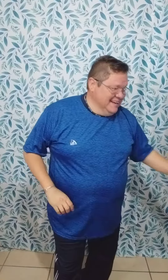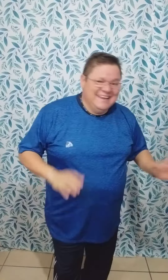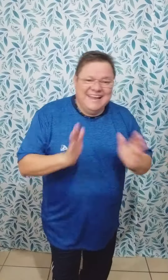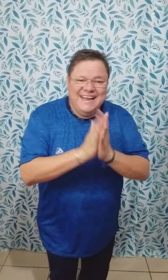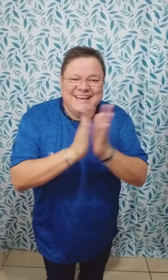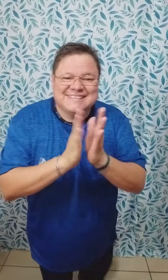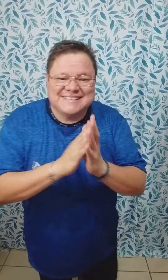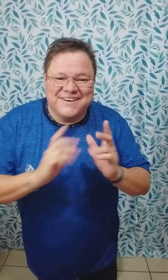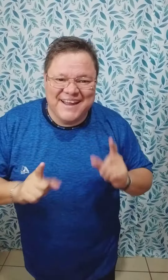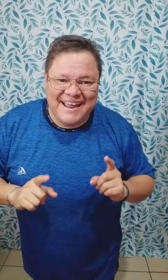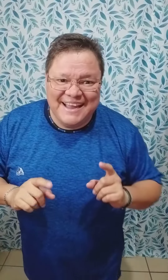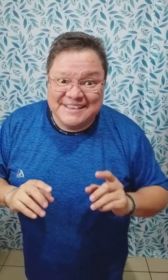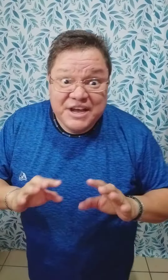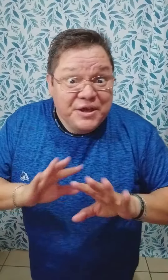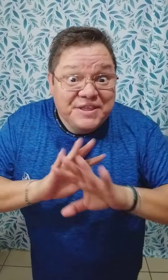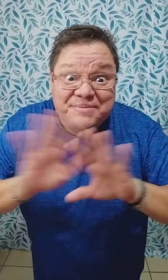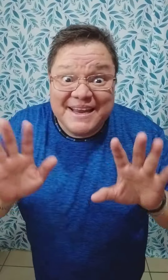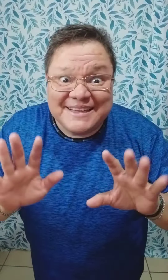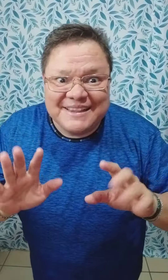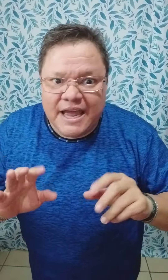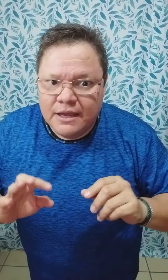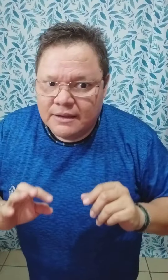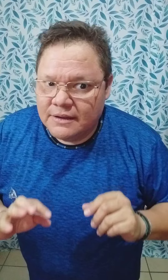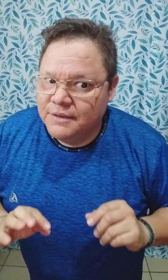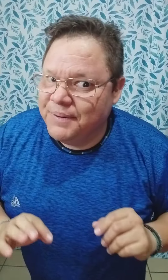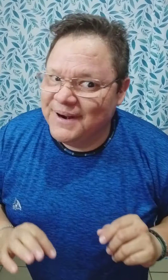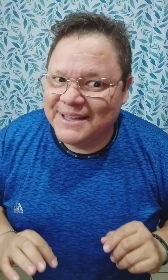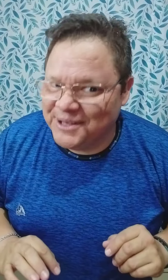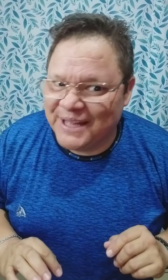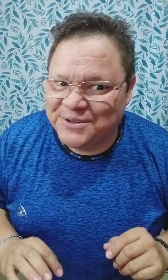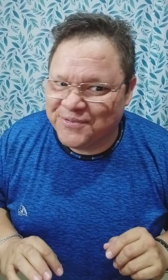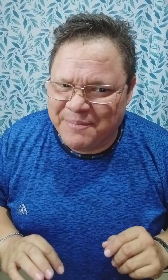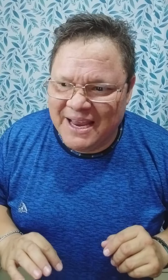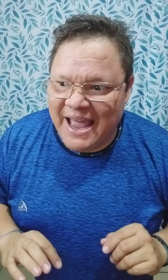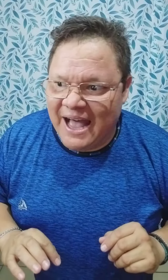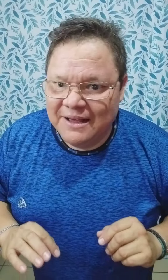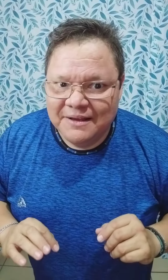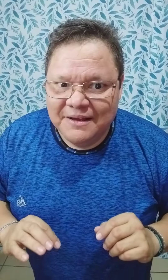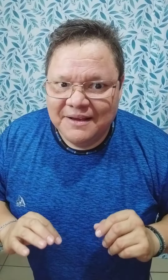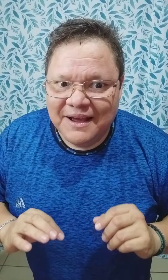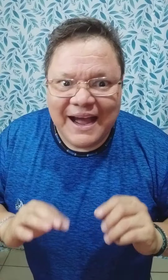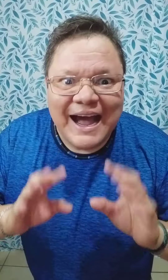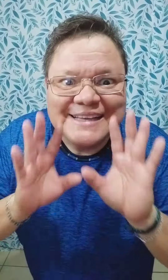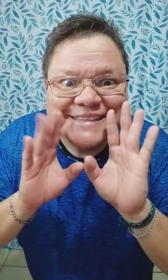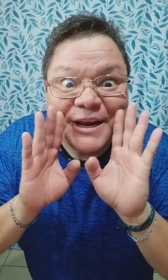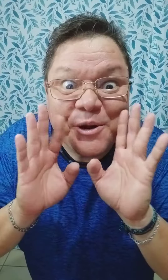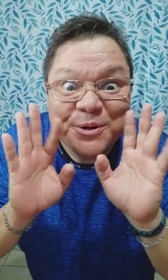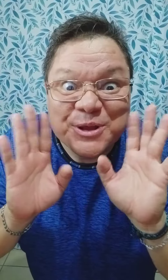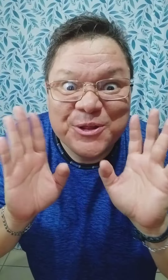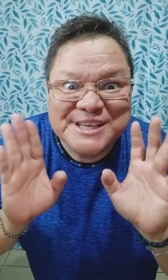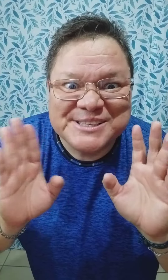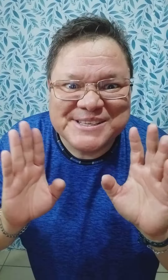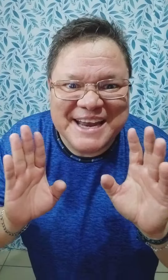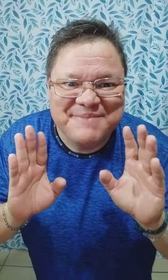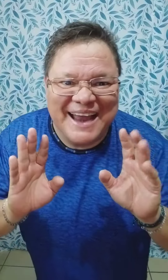¡Eso es! Diviértete y pon a toda tu familia. ¡Hacer como todos esos animales!